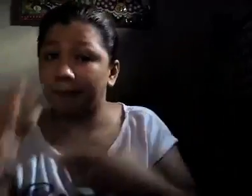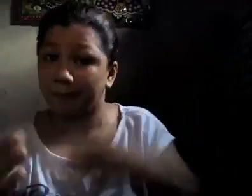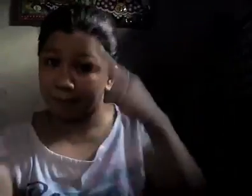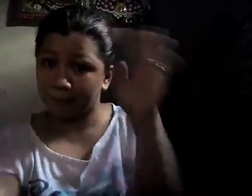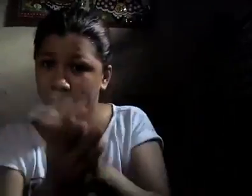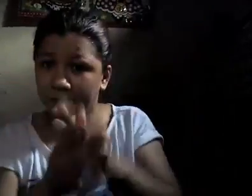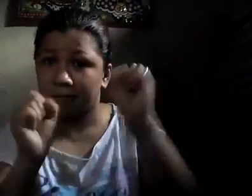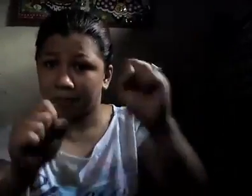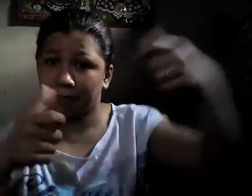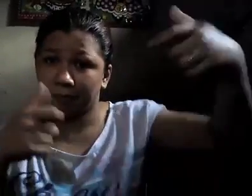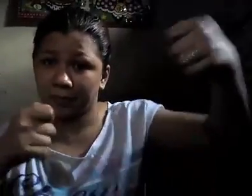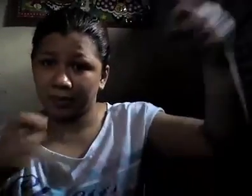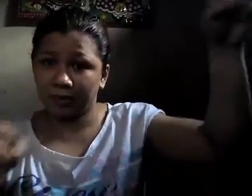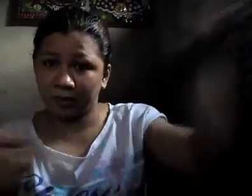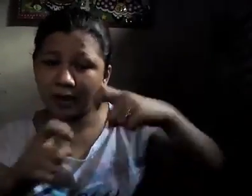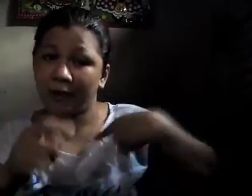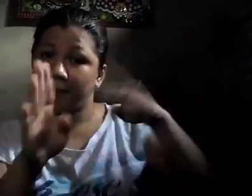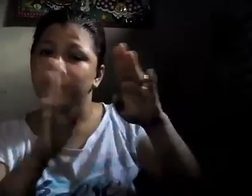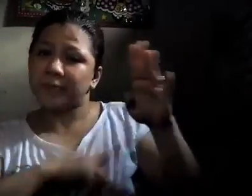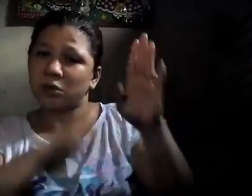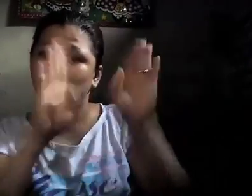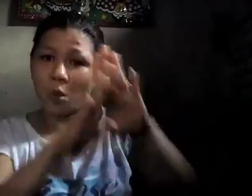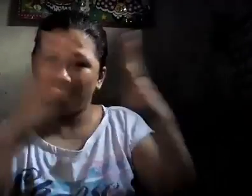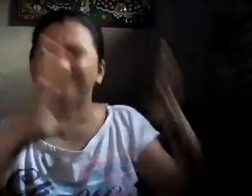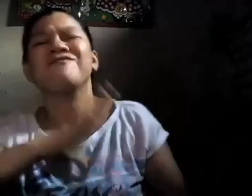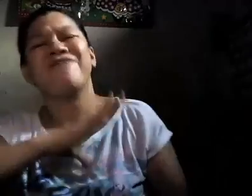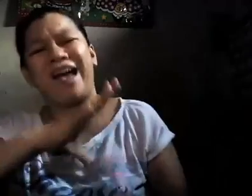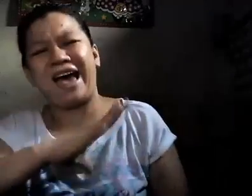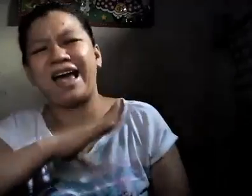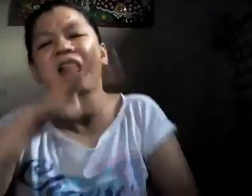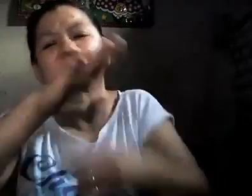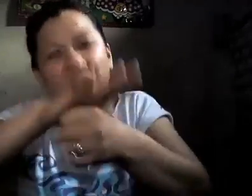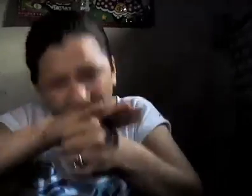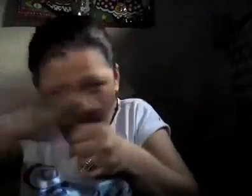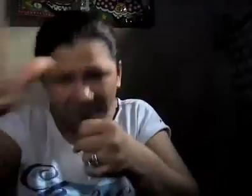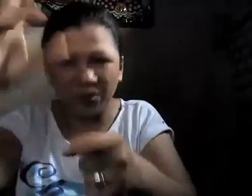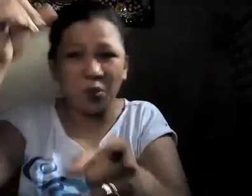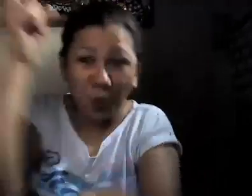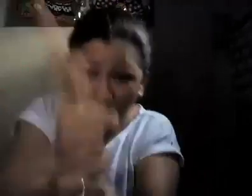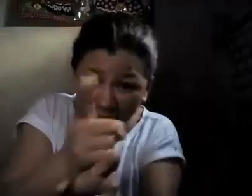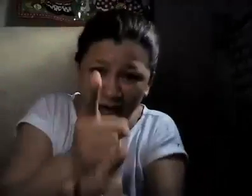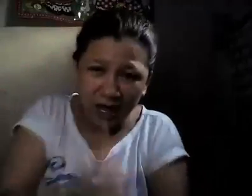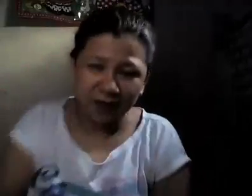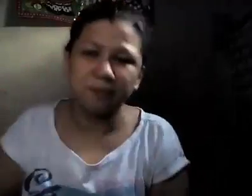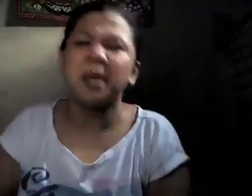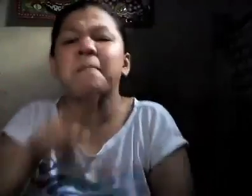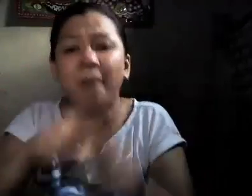Pamela! Pamela! Ma'am! Pamela! Siya ba sa may final ranking?